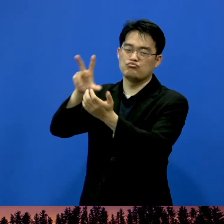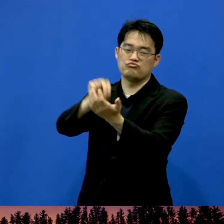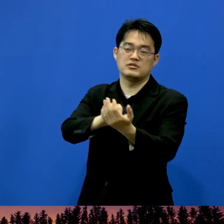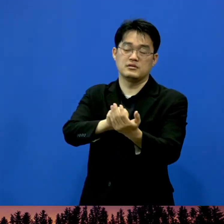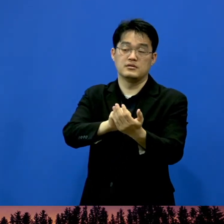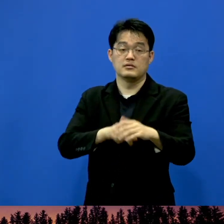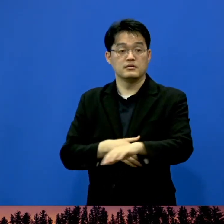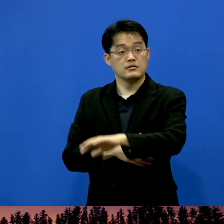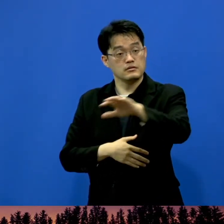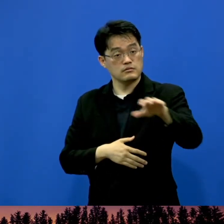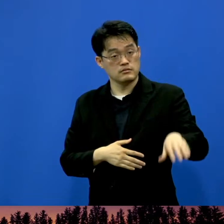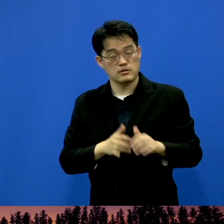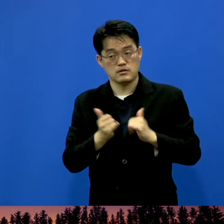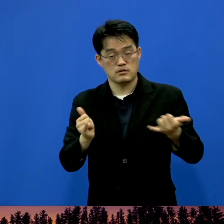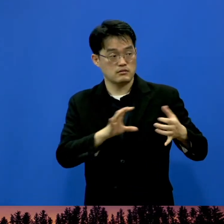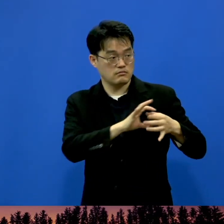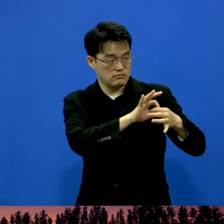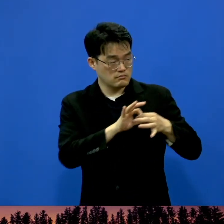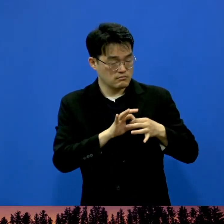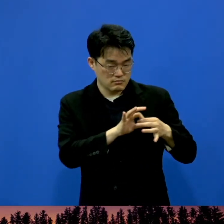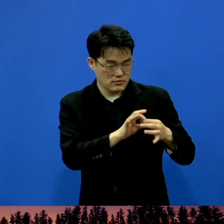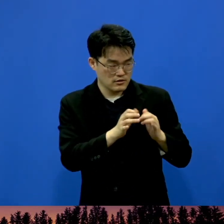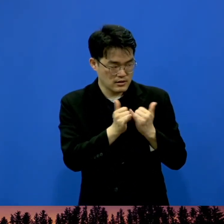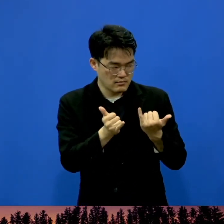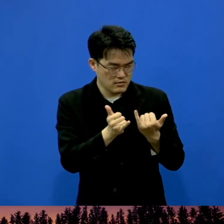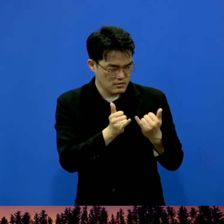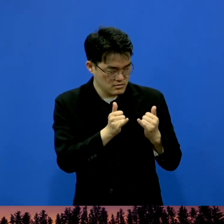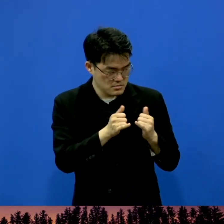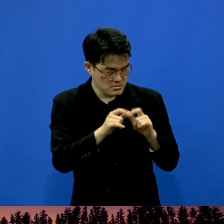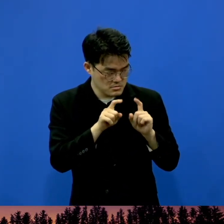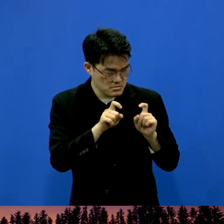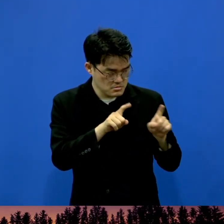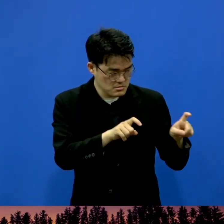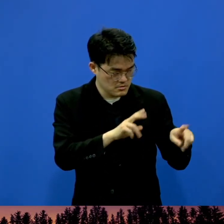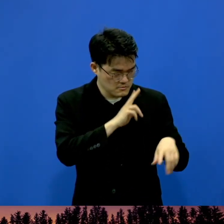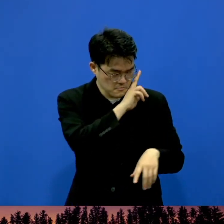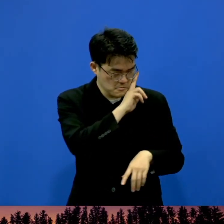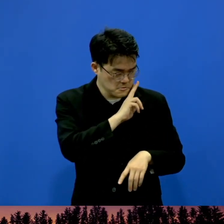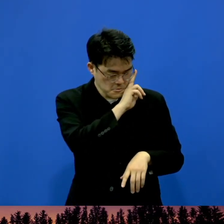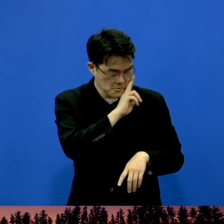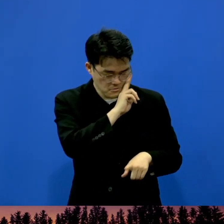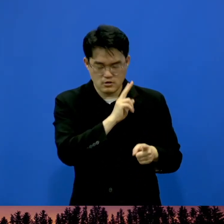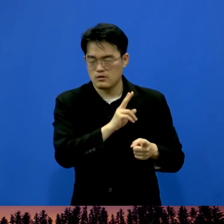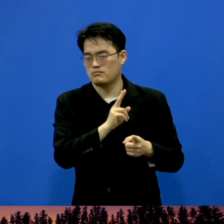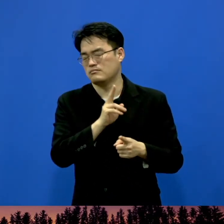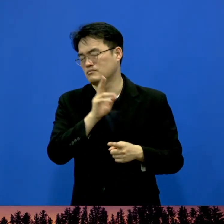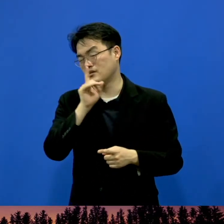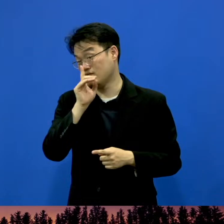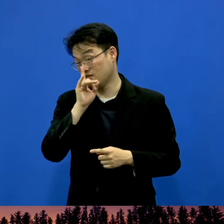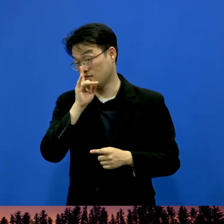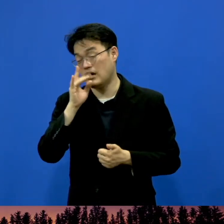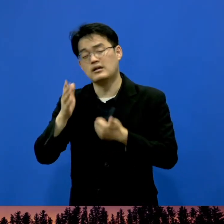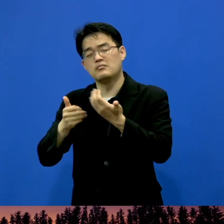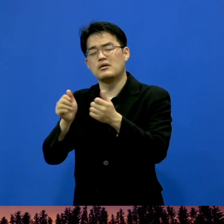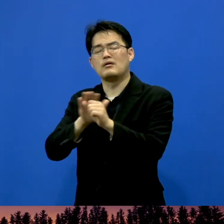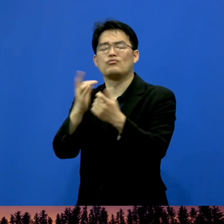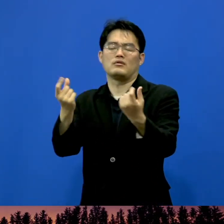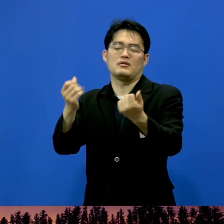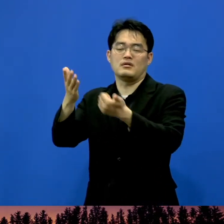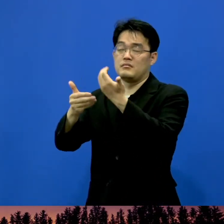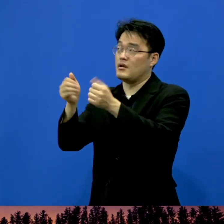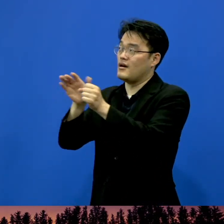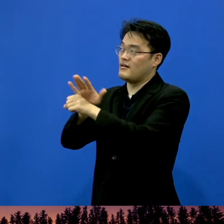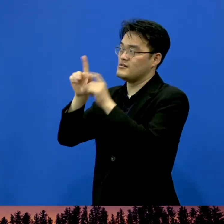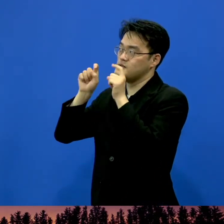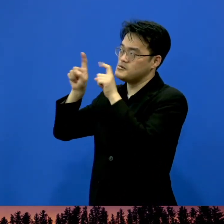사랑을 의심하는 거잖아요. 그러면 굉장히 막다른 곳으로 가는 거죠. 하나님의 사랑을 의심해서는 안 되는 거예요.